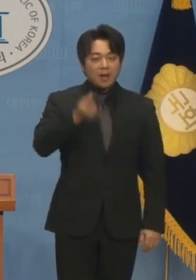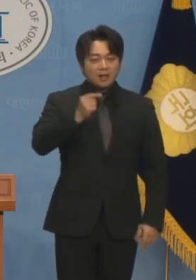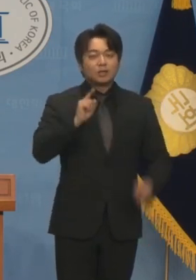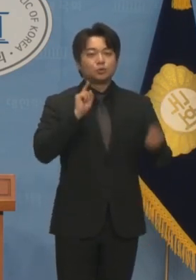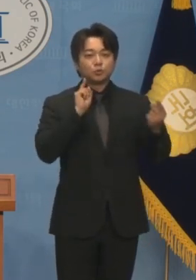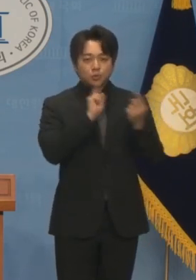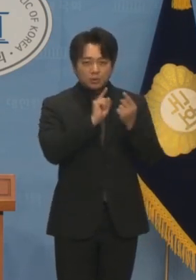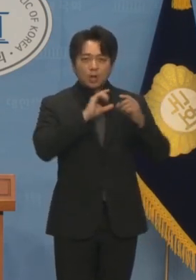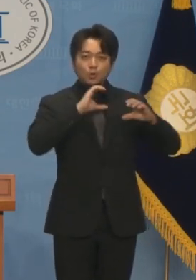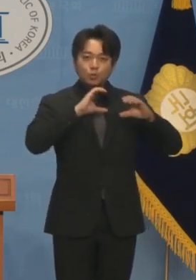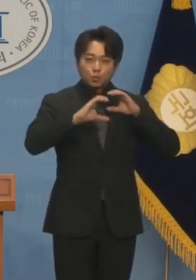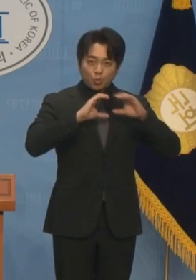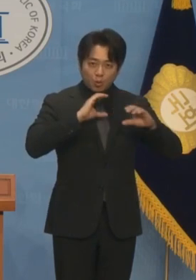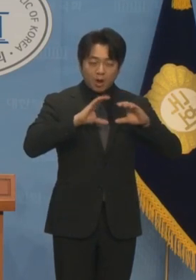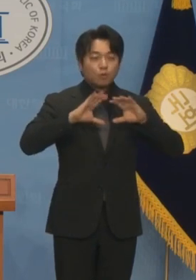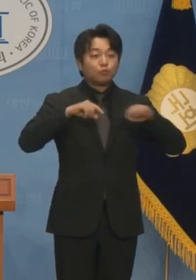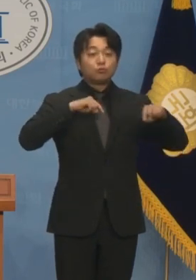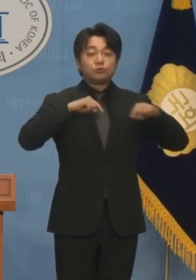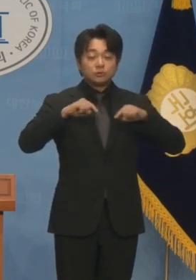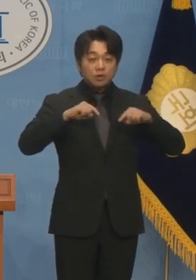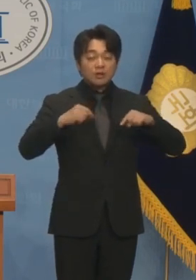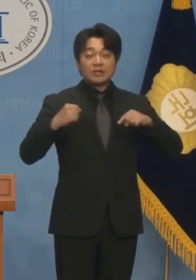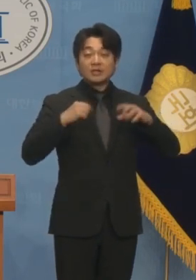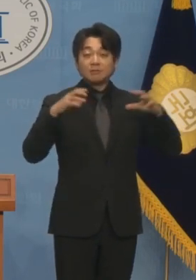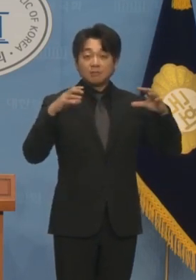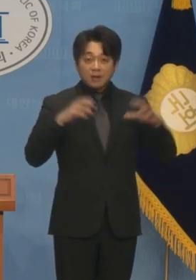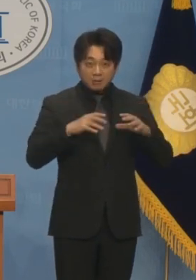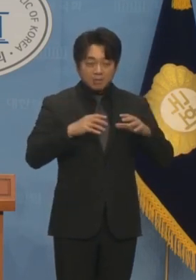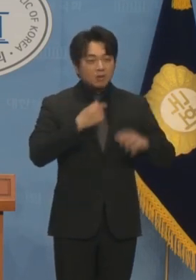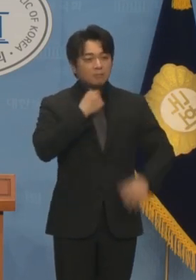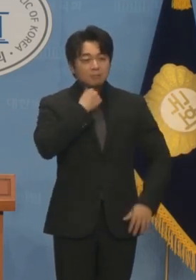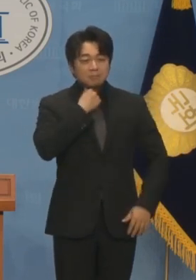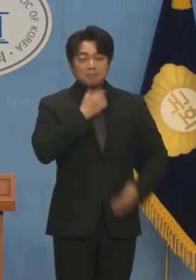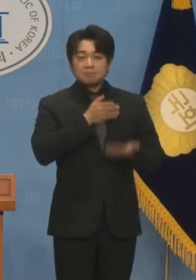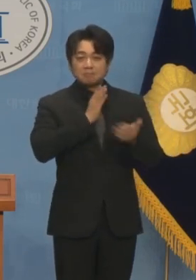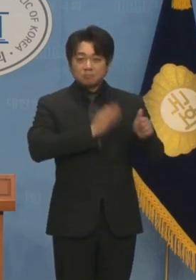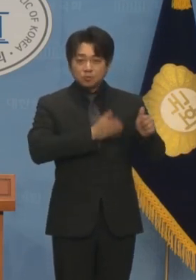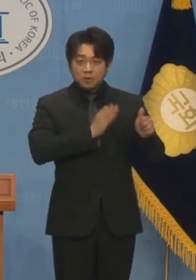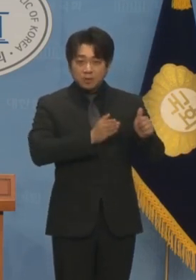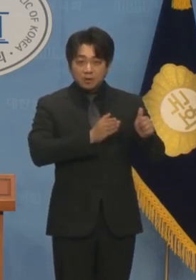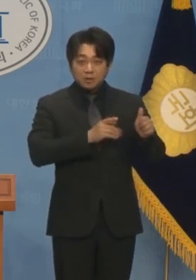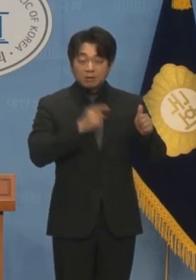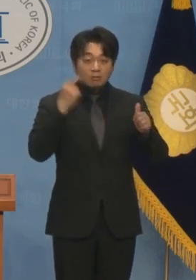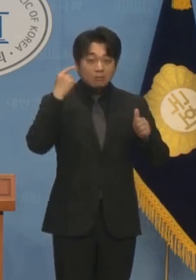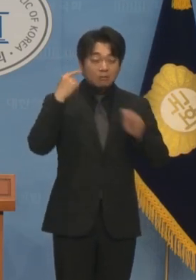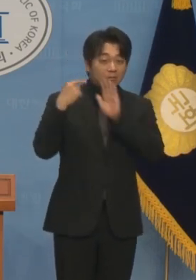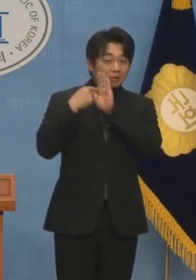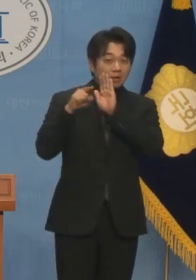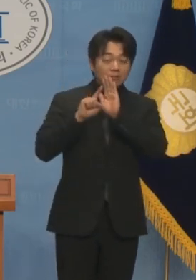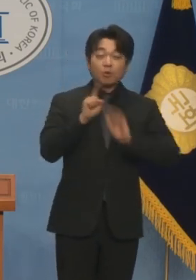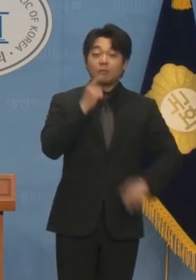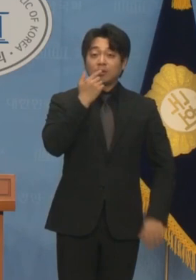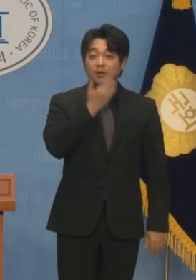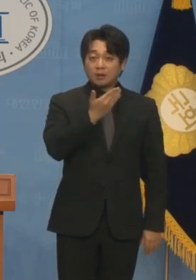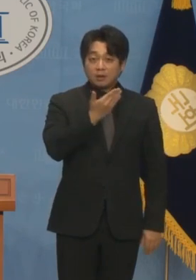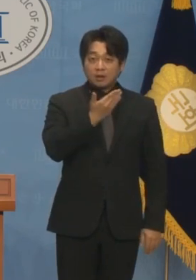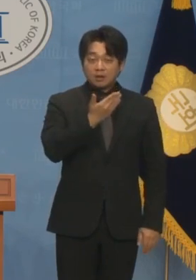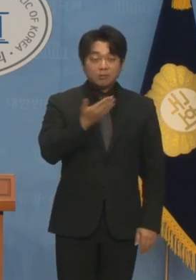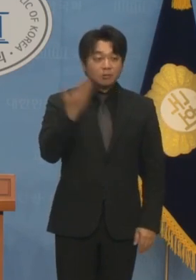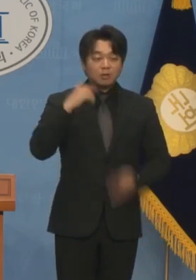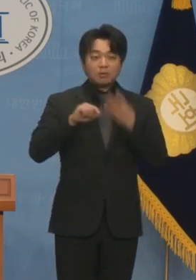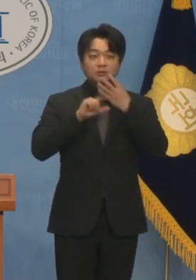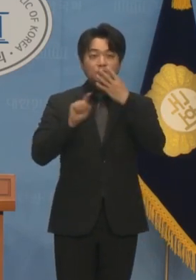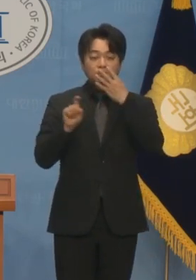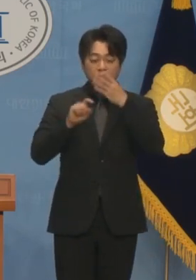협치로 국정을 운영하라는 국민들의 호통이 들리지 않습니까? 바로 며칠 전 국민의 준엄한 심판이